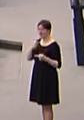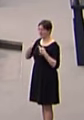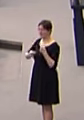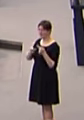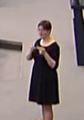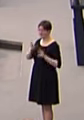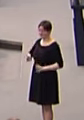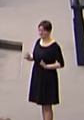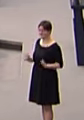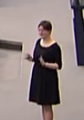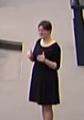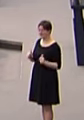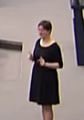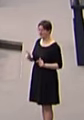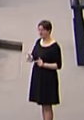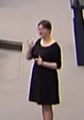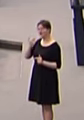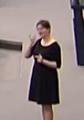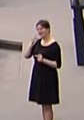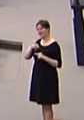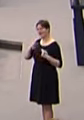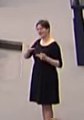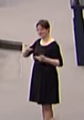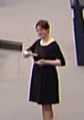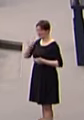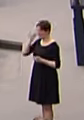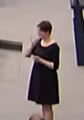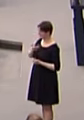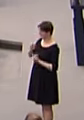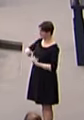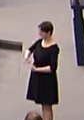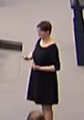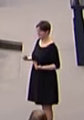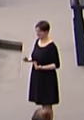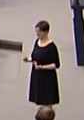ist. Herzlich willkommen, herzlich willkommen.